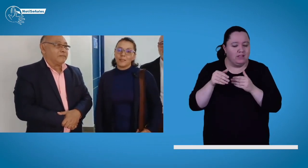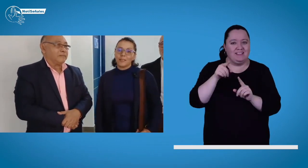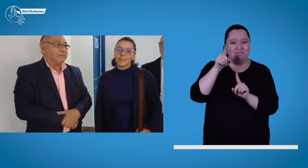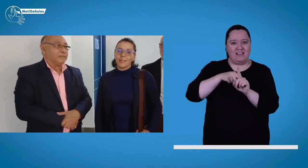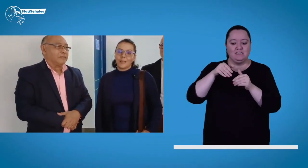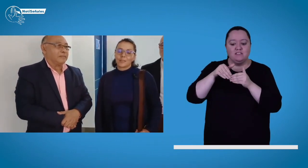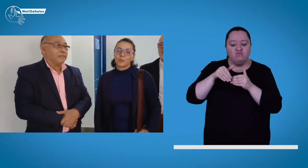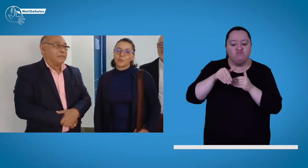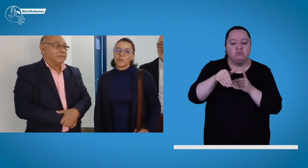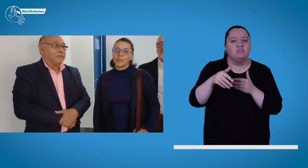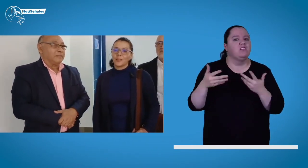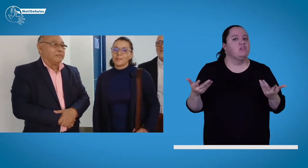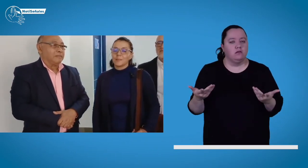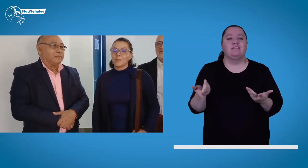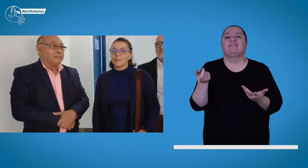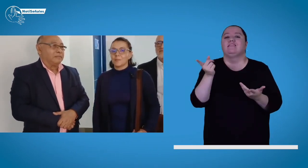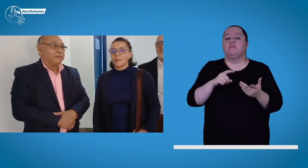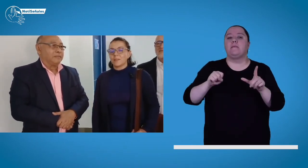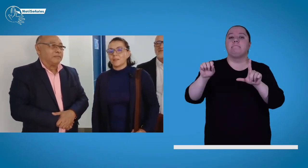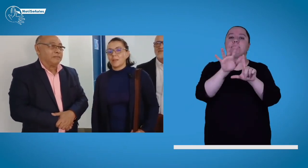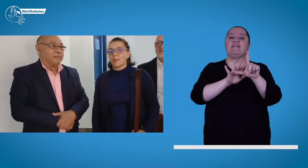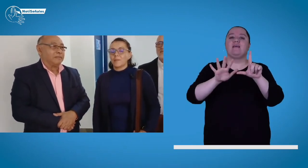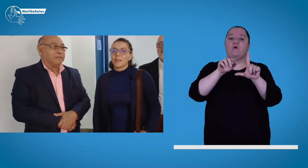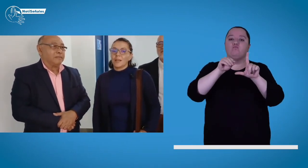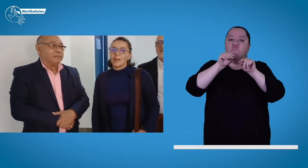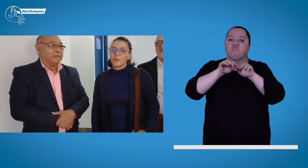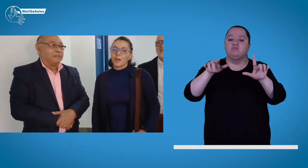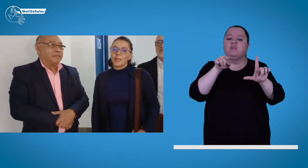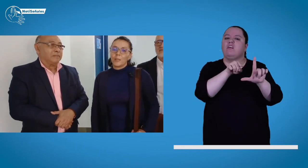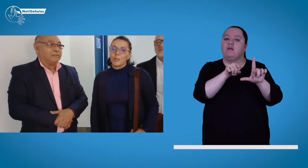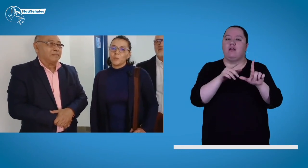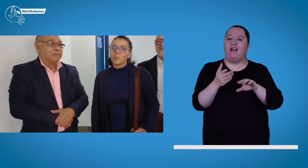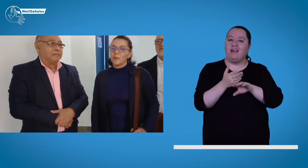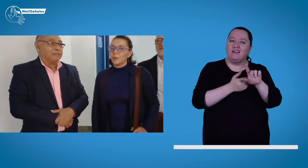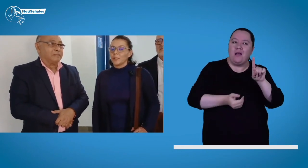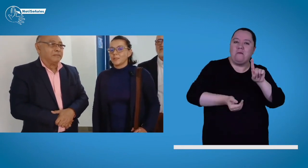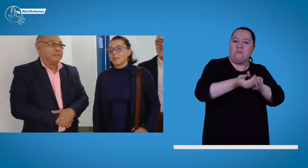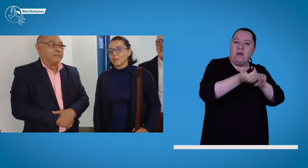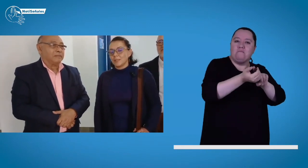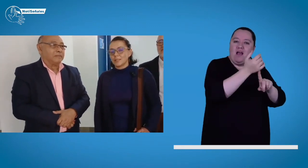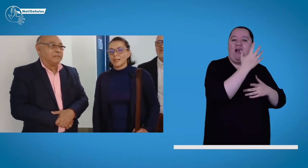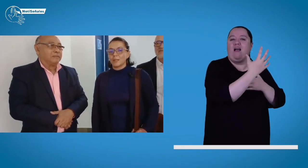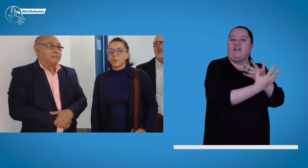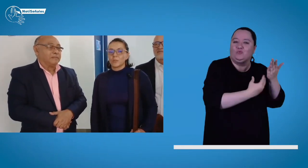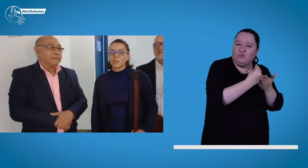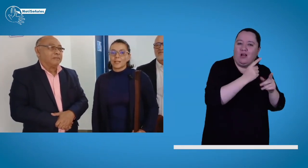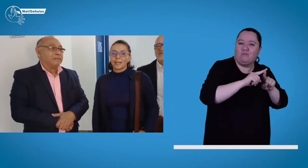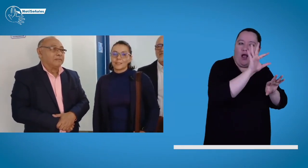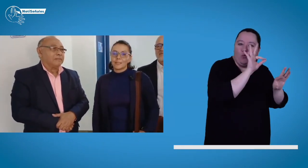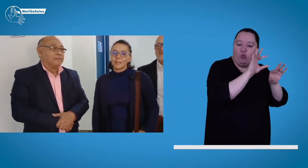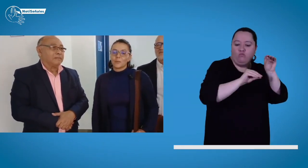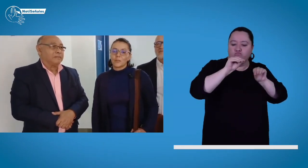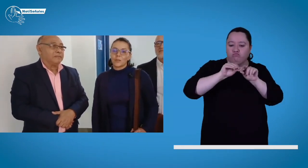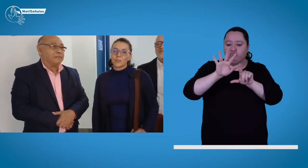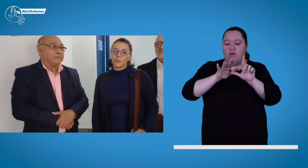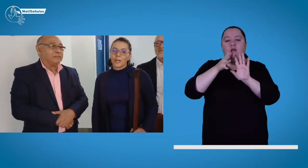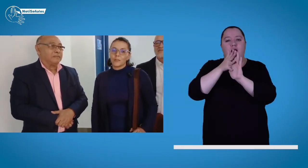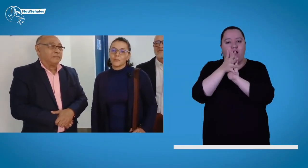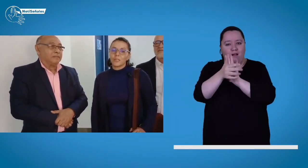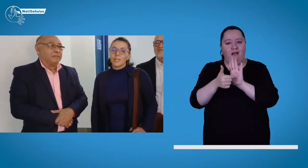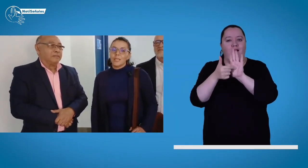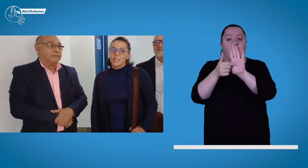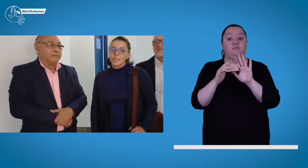Posiblemente en el transcurso de este mes empiece también a rodar un video que sistematiza algunos de los alcances, algunos de